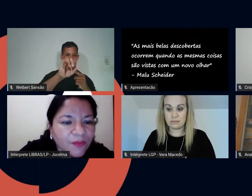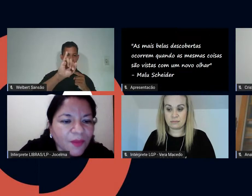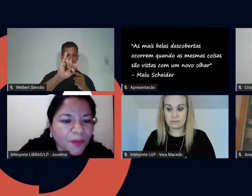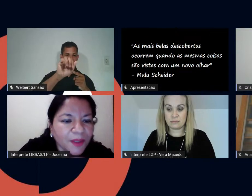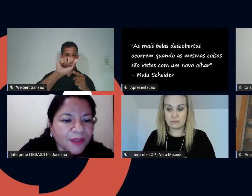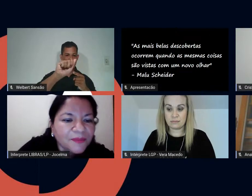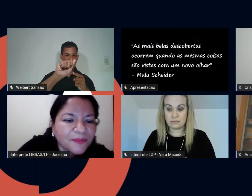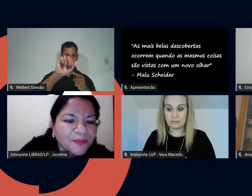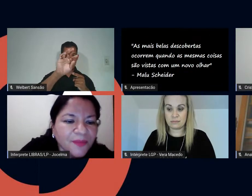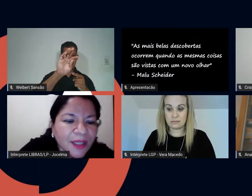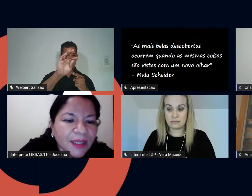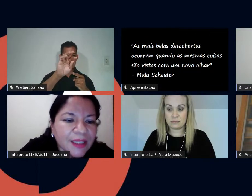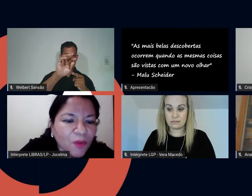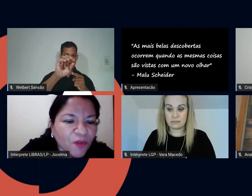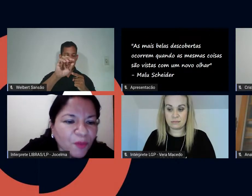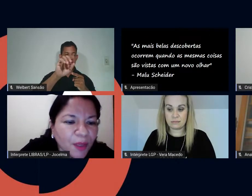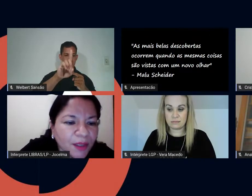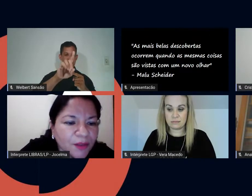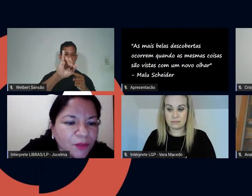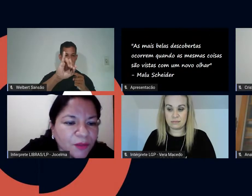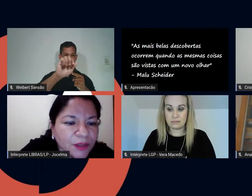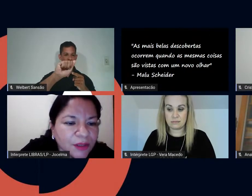trabalho, desse